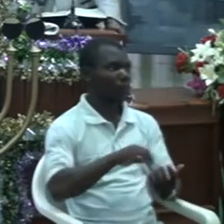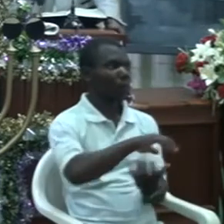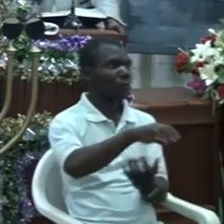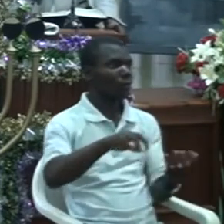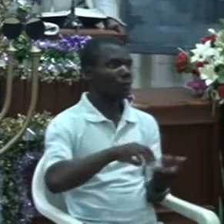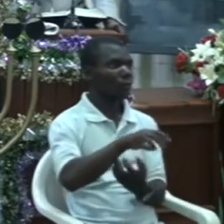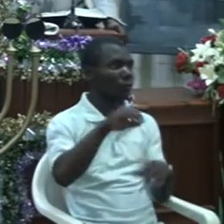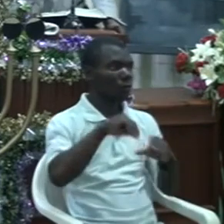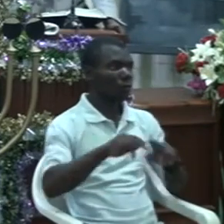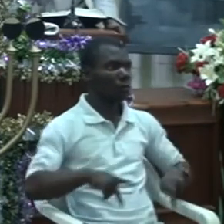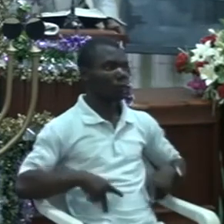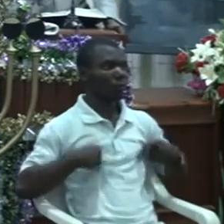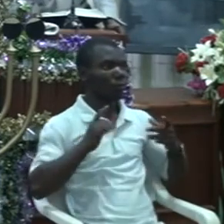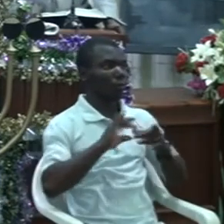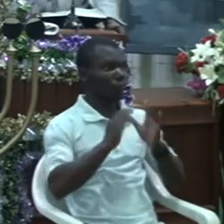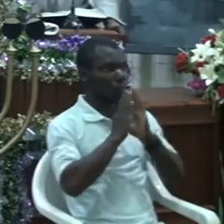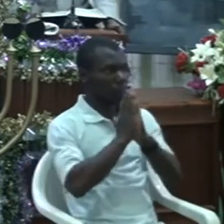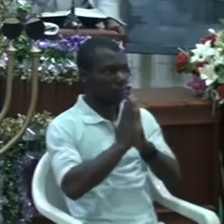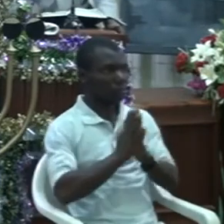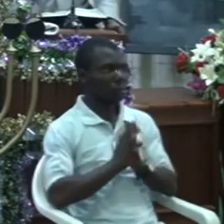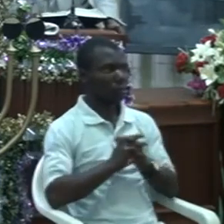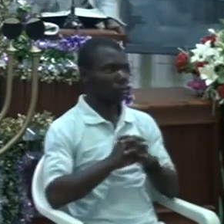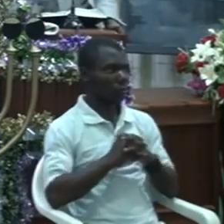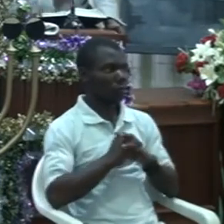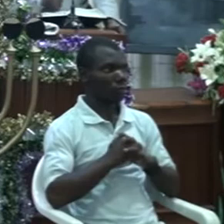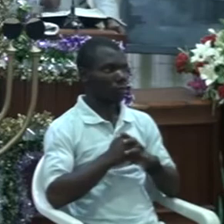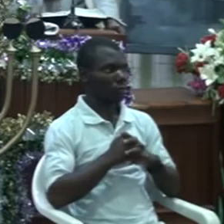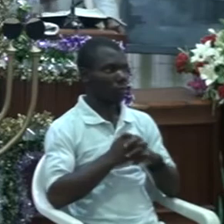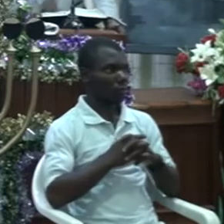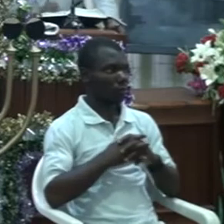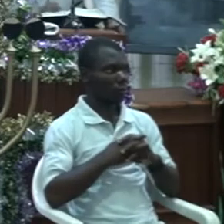Laisser-aller dans la vie de la prière.